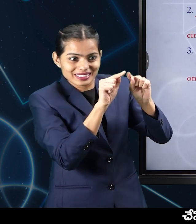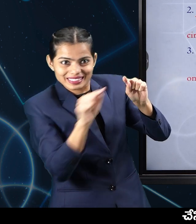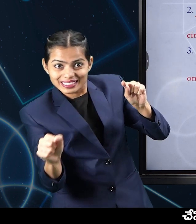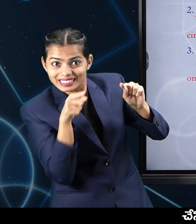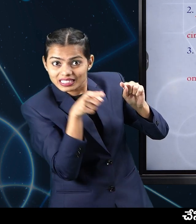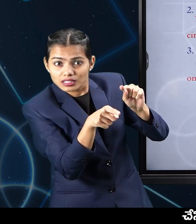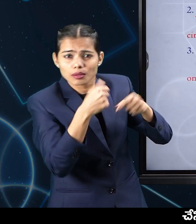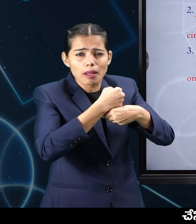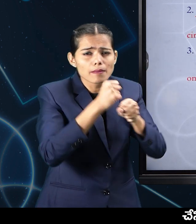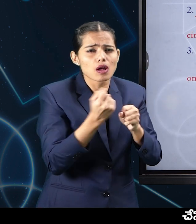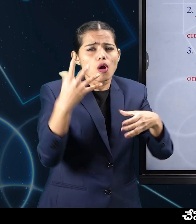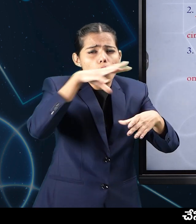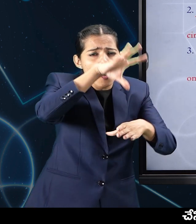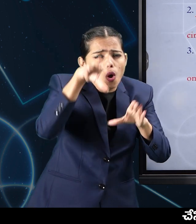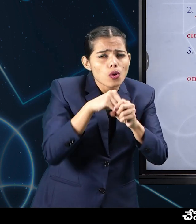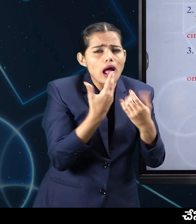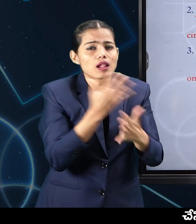రేఖా విభాగాన్ని తీగ అంటారు.